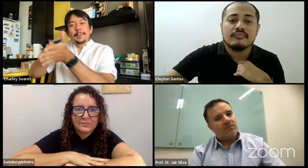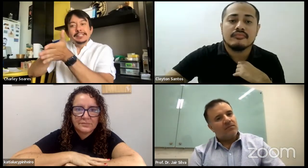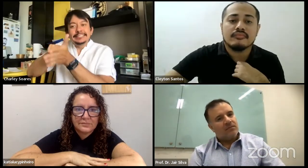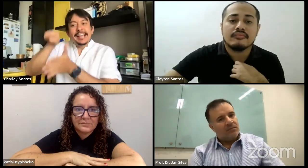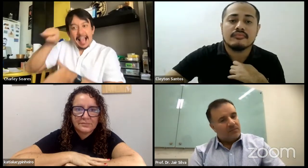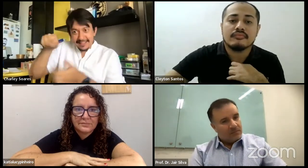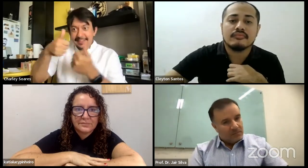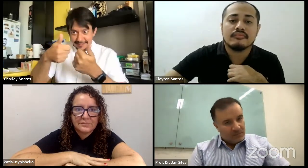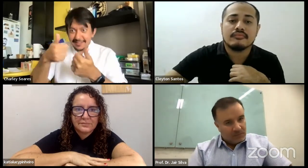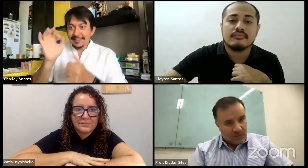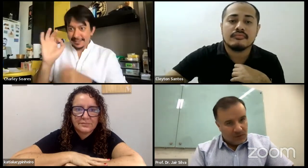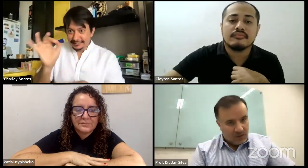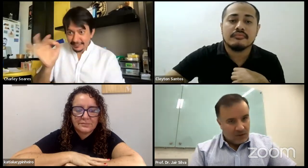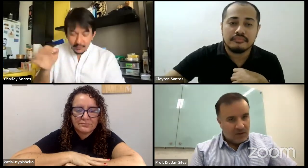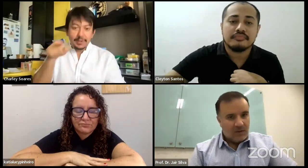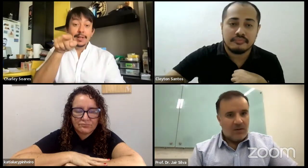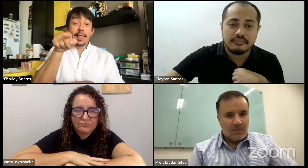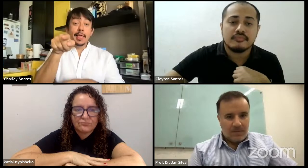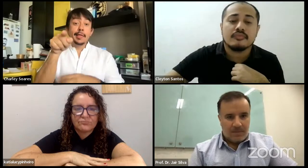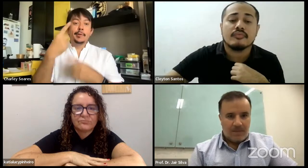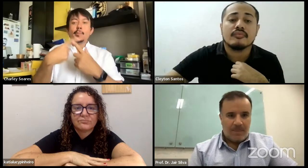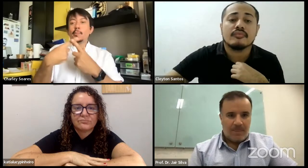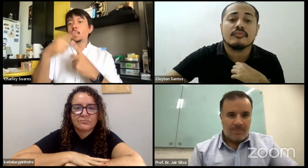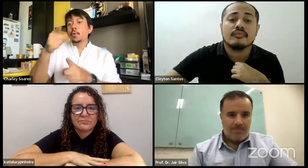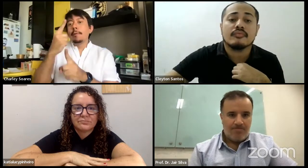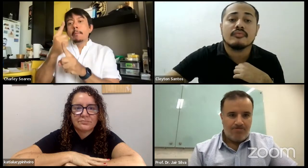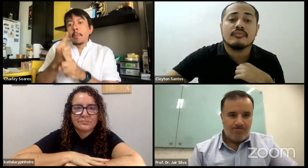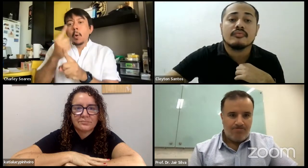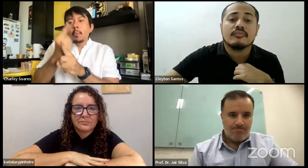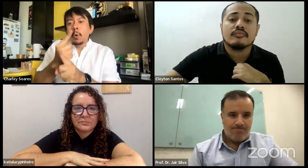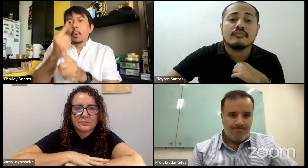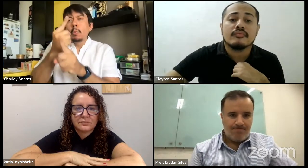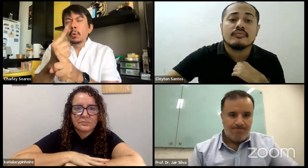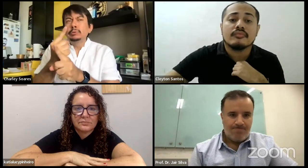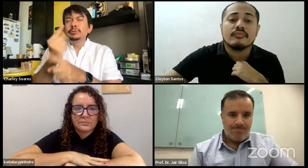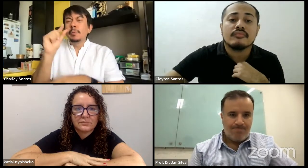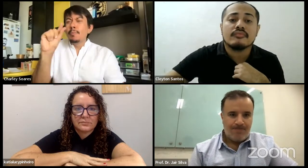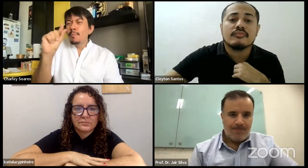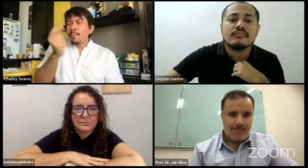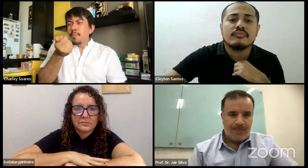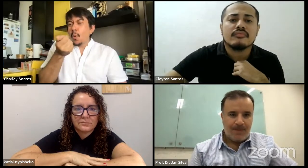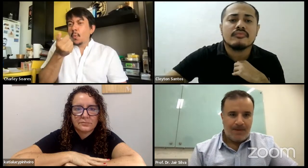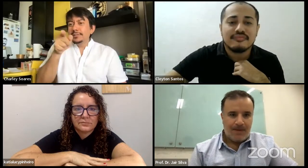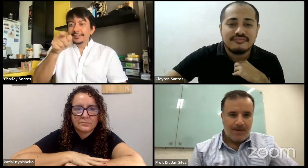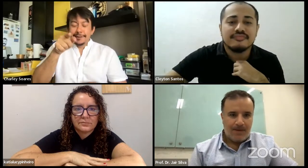três localidades que você usou para fazer a sua pesquisa.